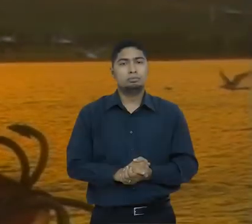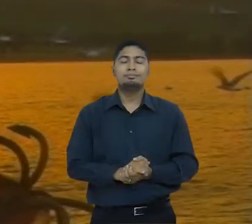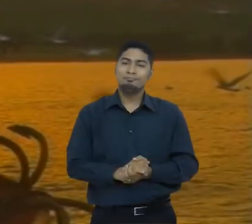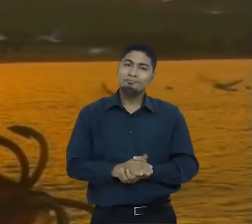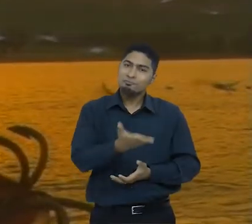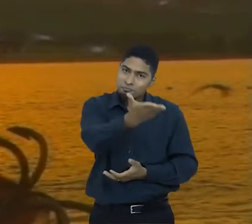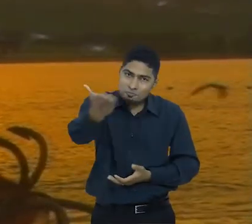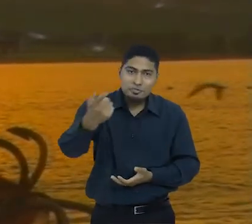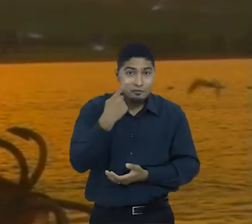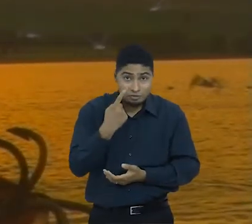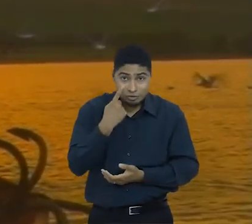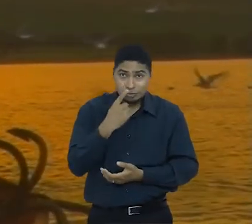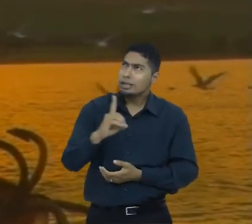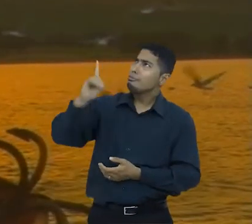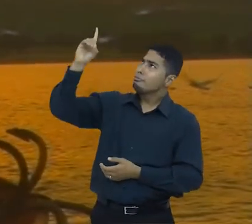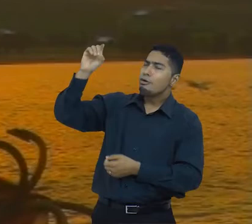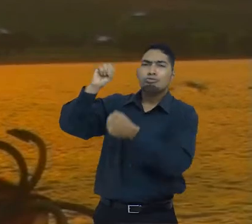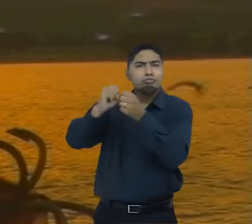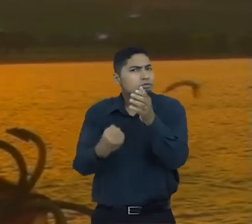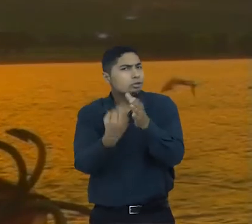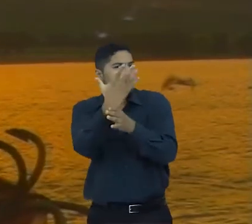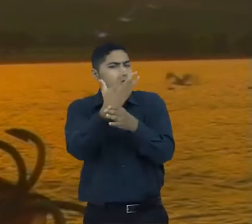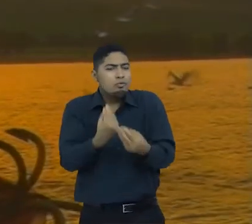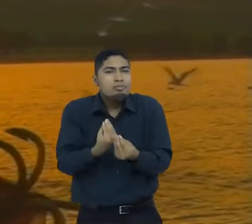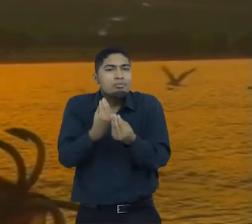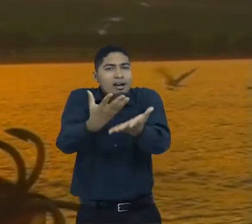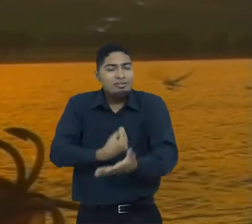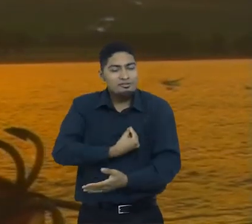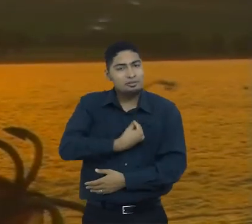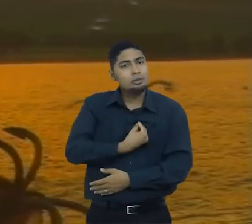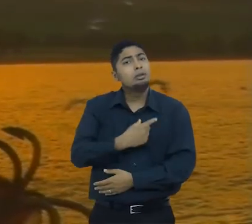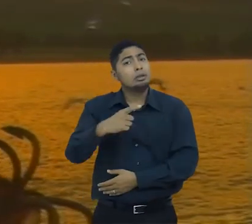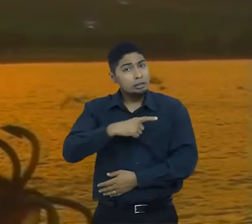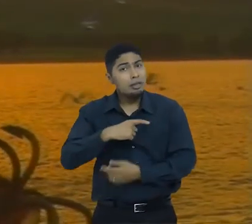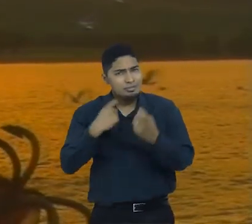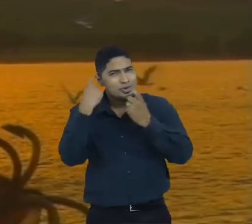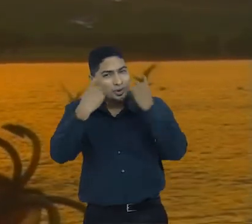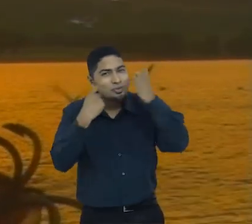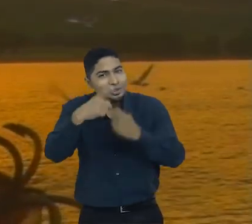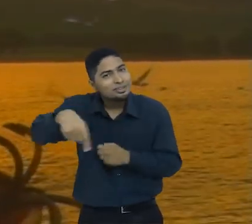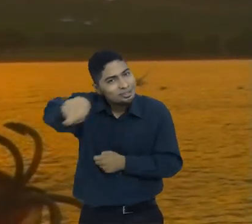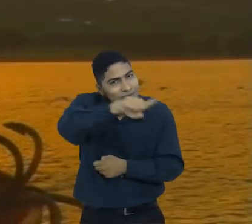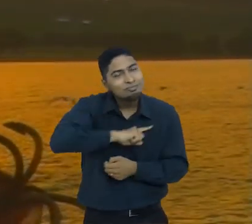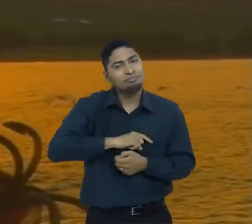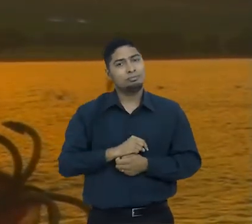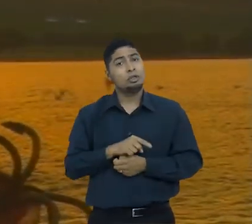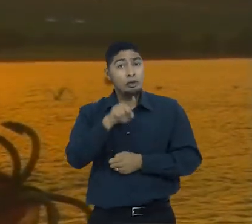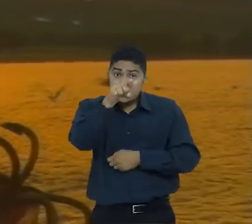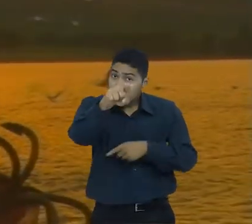Como você viu, Deus, o Criador e doador da vida, preocupa-se conosco. Você também